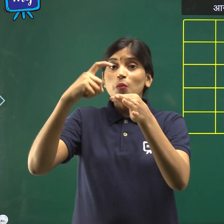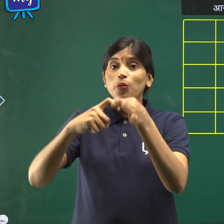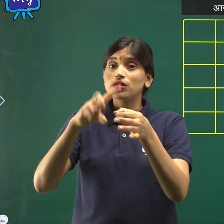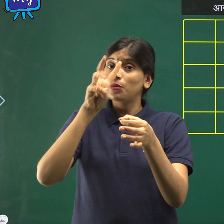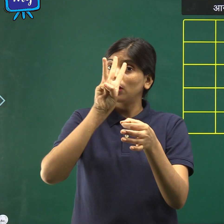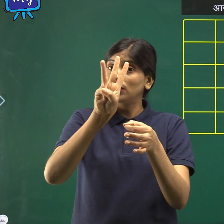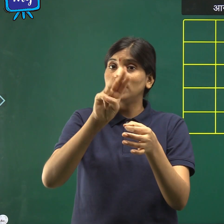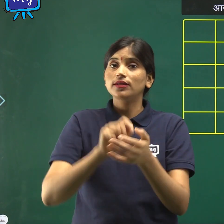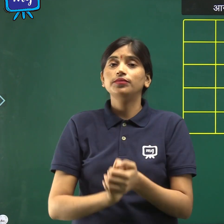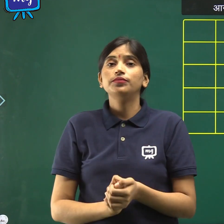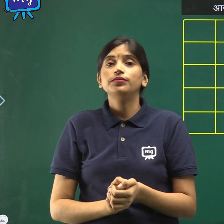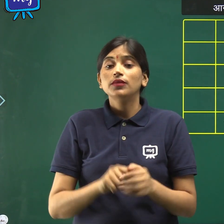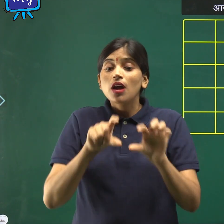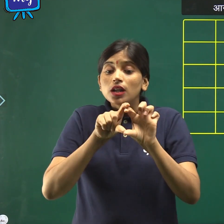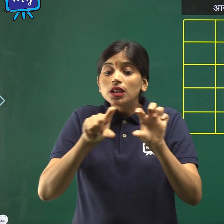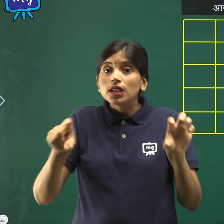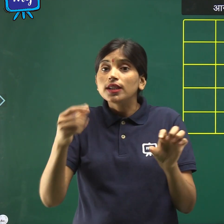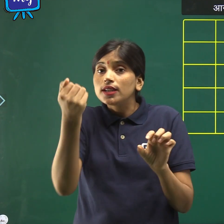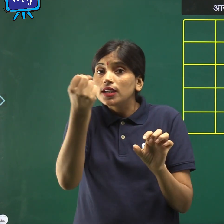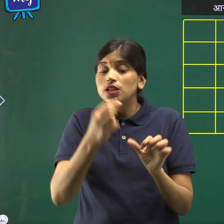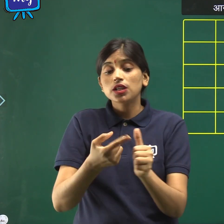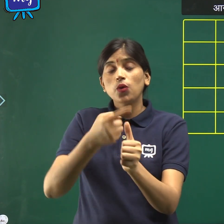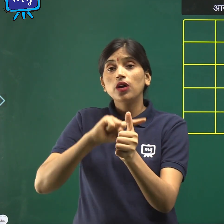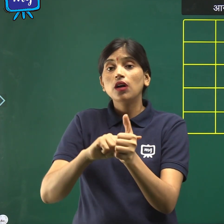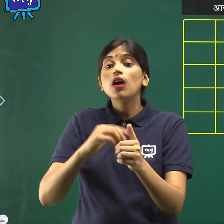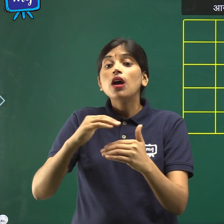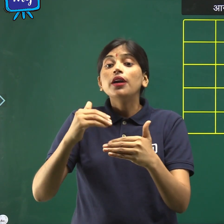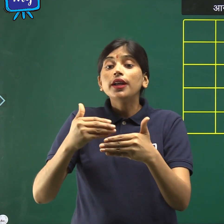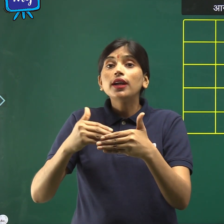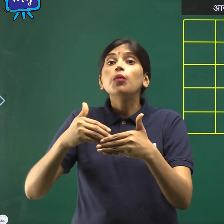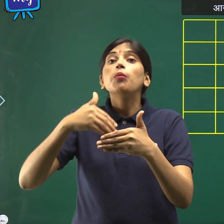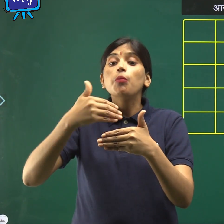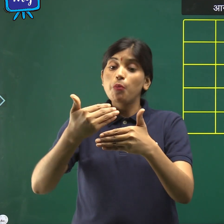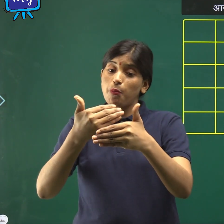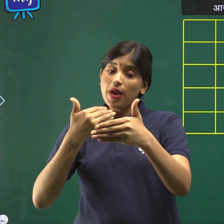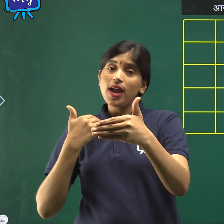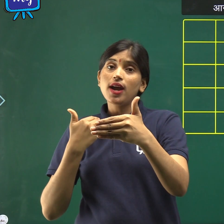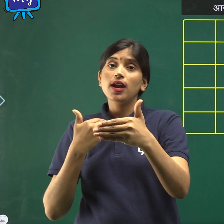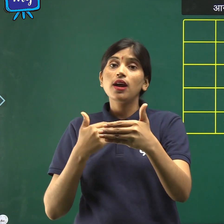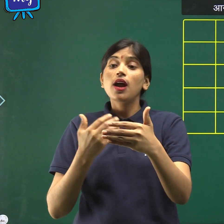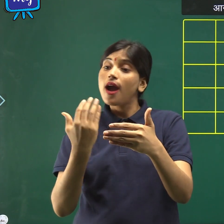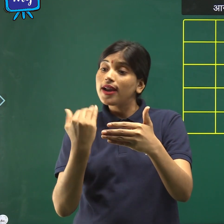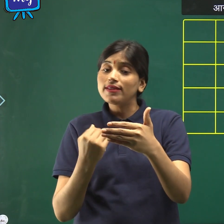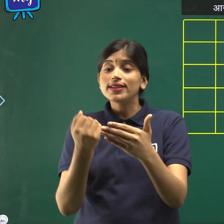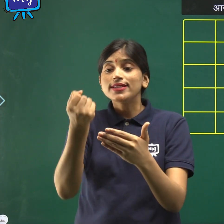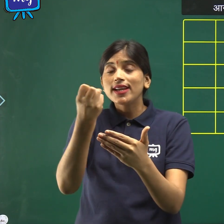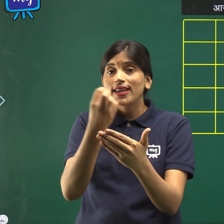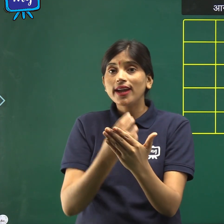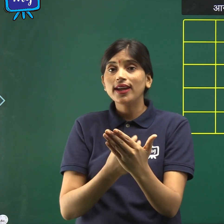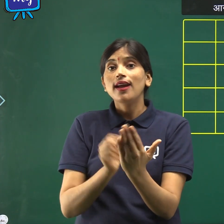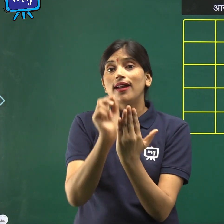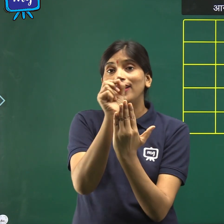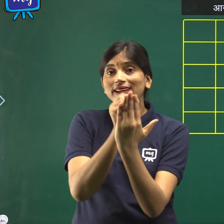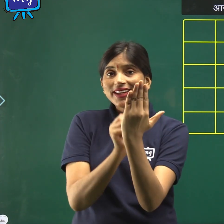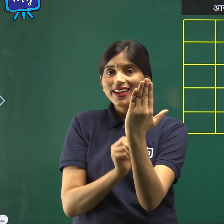नंबर 3, दी गई संख्याओं के ठीक पहले आने वाली